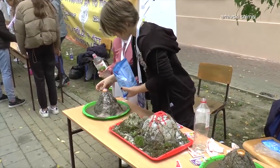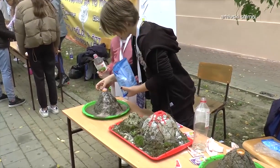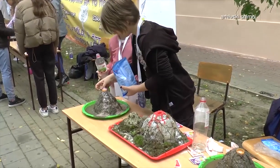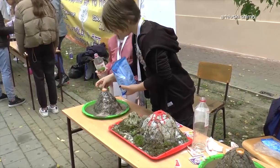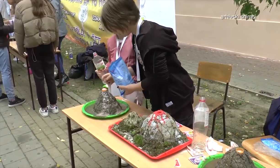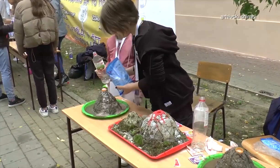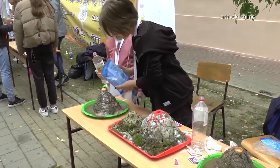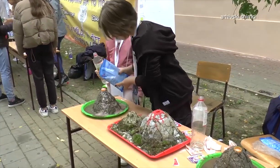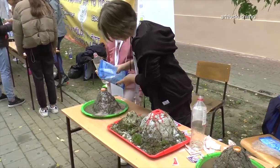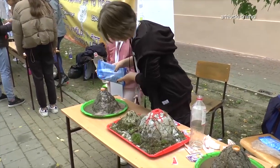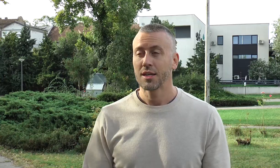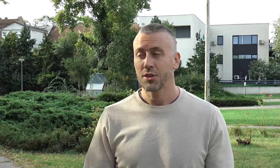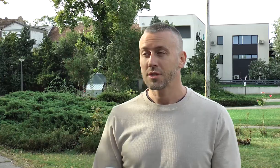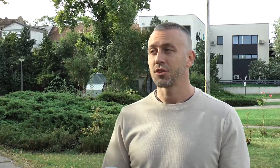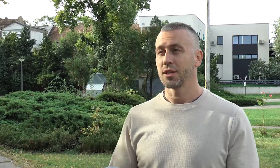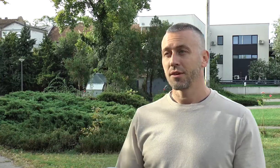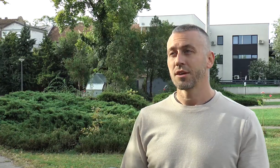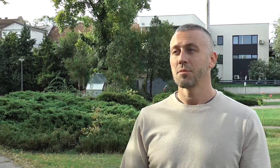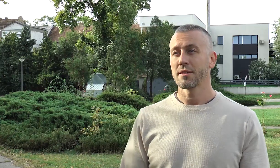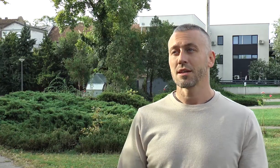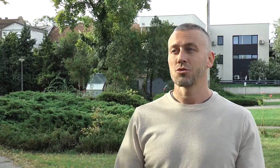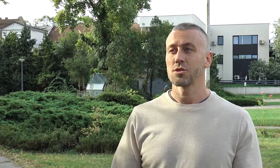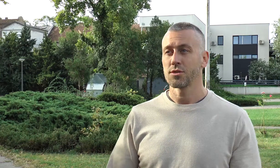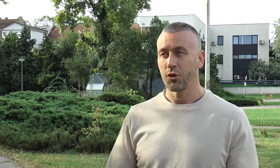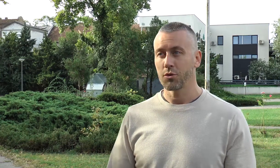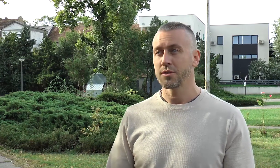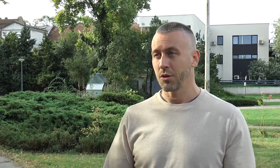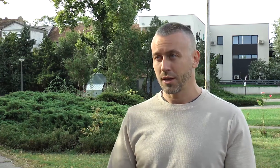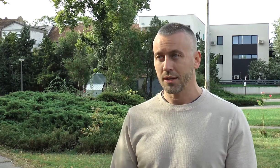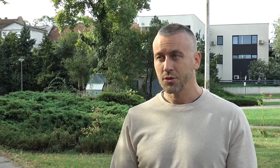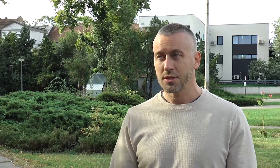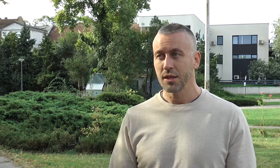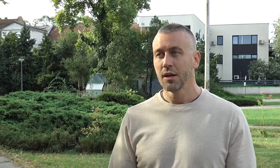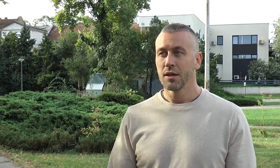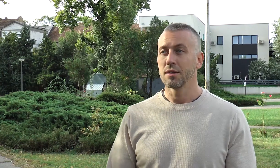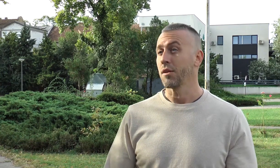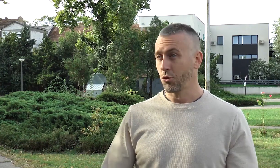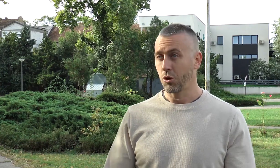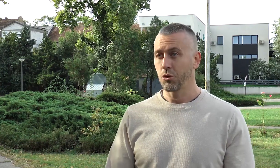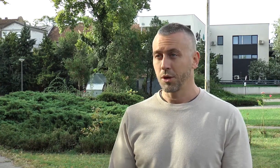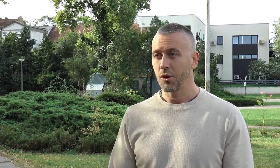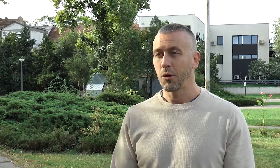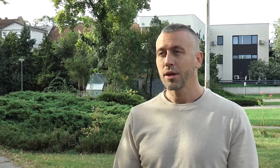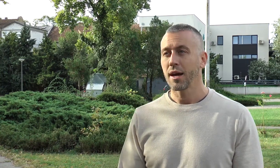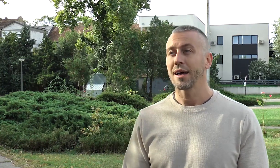cégben dolgozó szülők gyerekei lesznek, ami szintén érdekesnek ígérkezik. Idén tehát több cég is